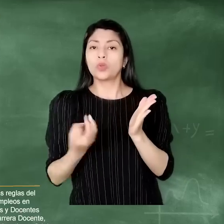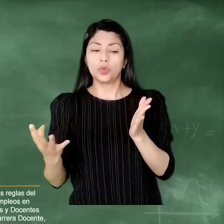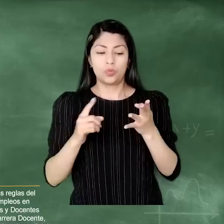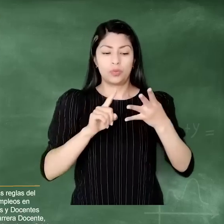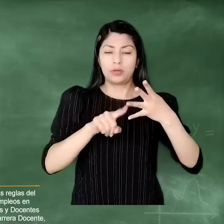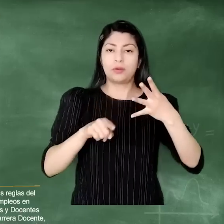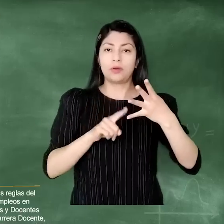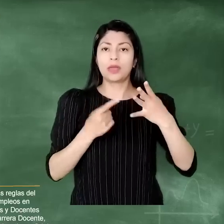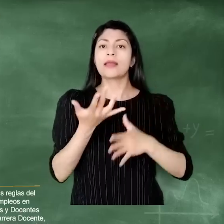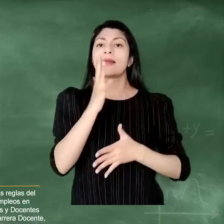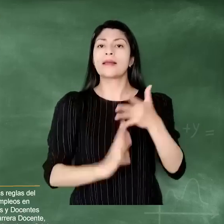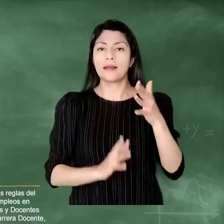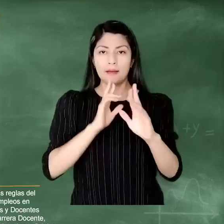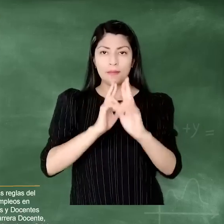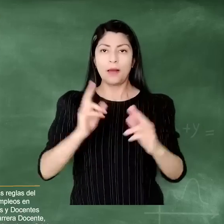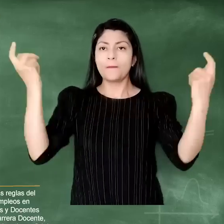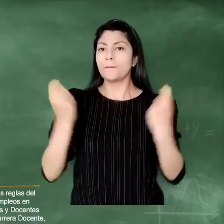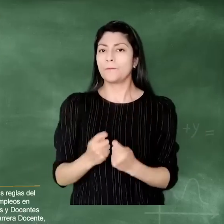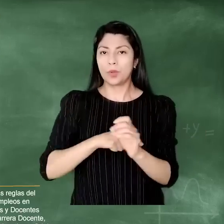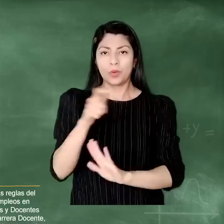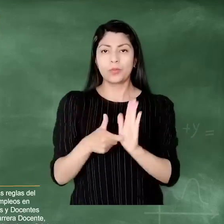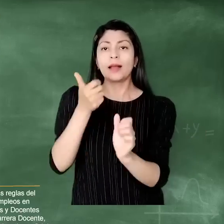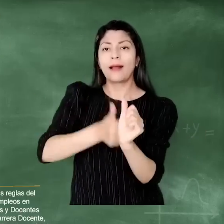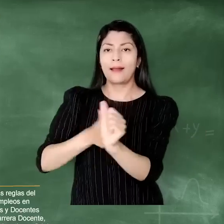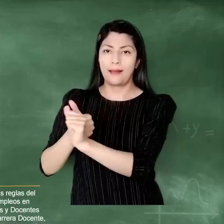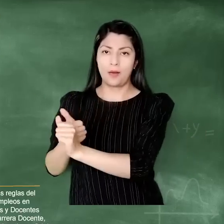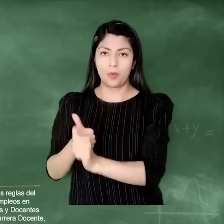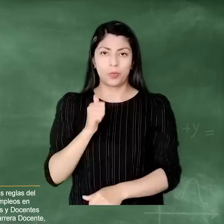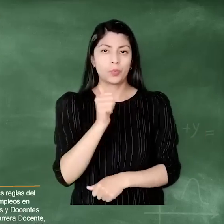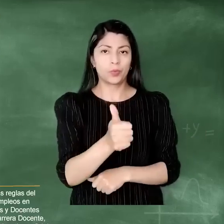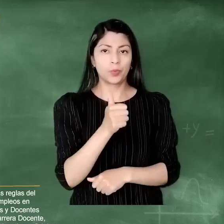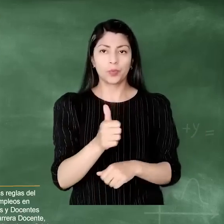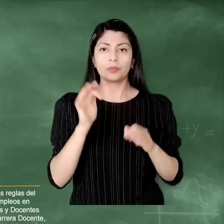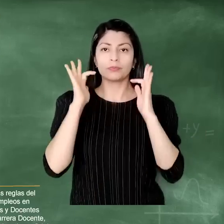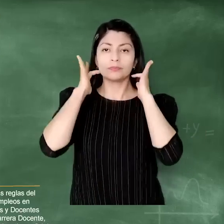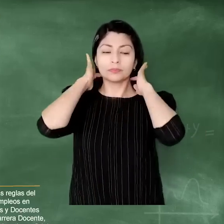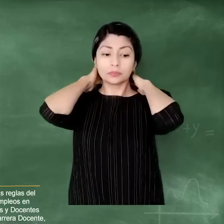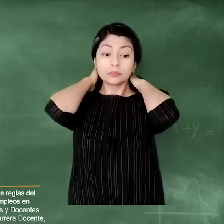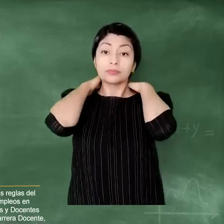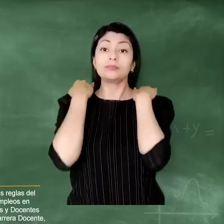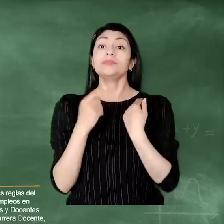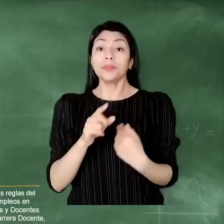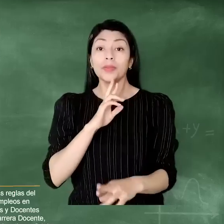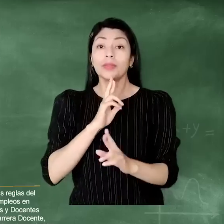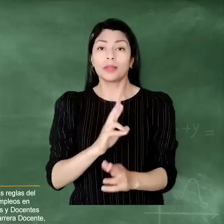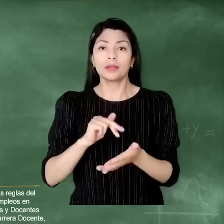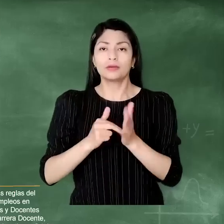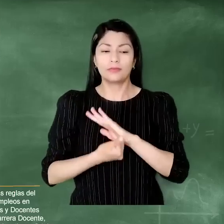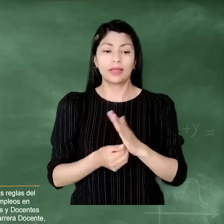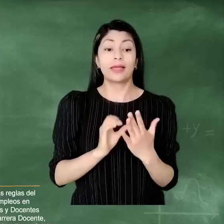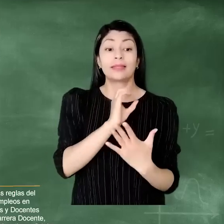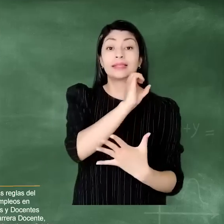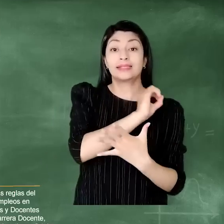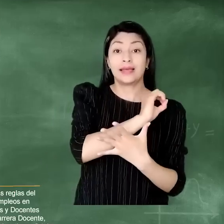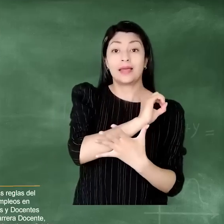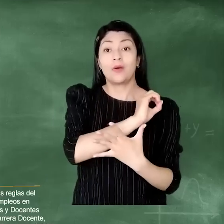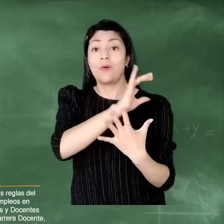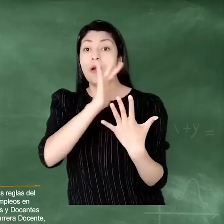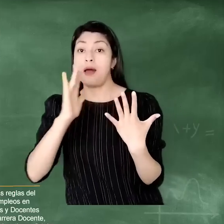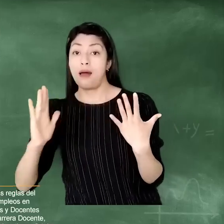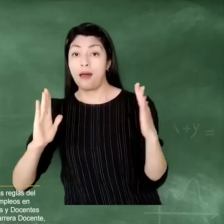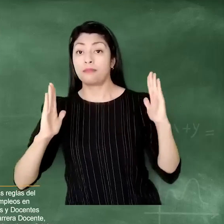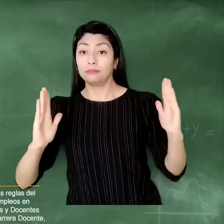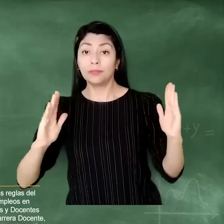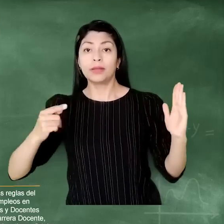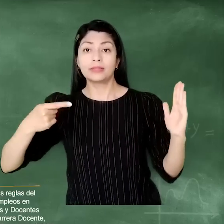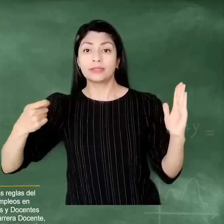identidad, y el puntaje final consolidado obtenido por cada aspirante, el cual se expresará en escala de 0 a 100